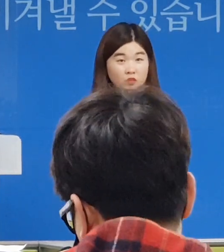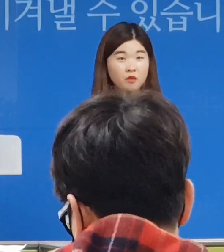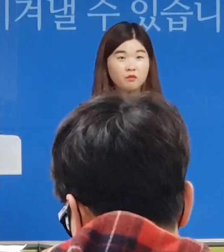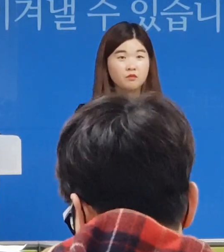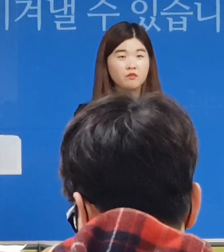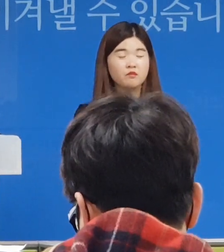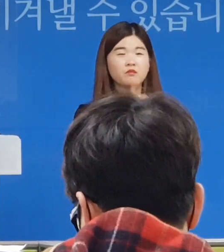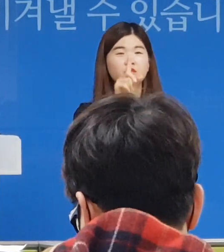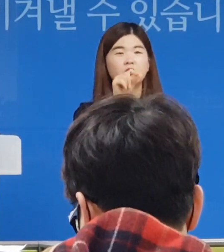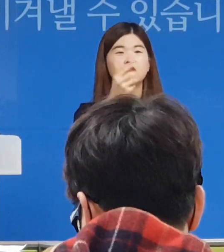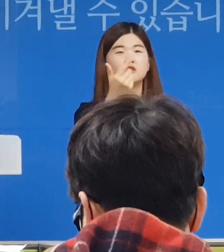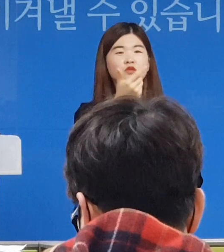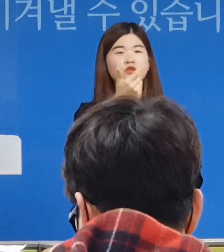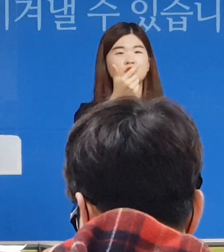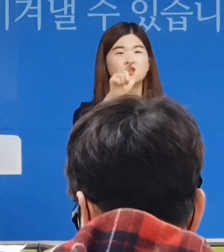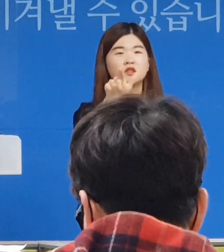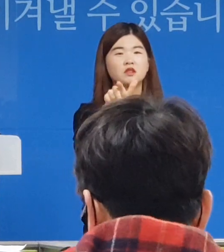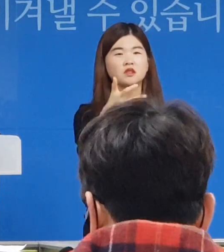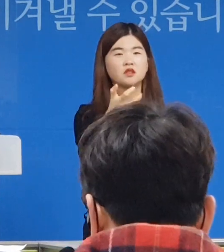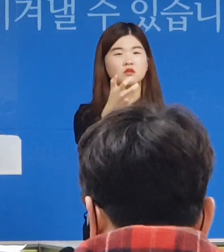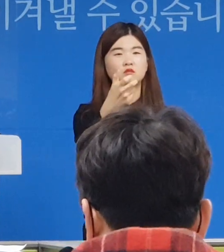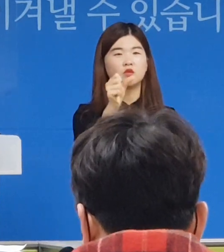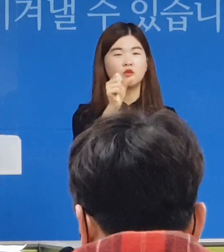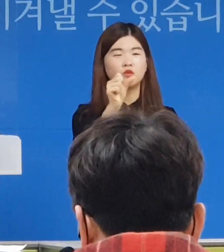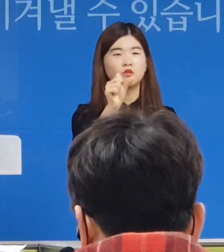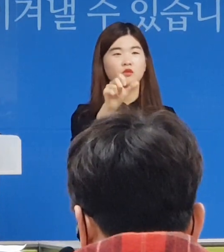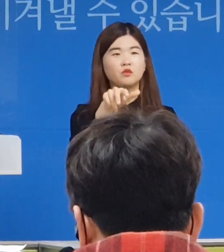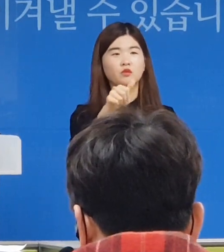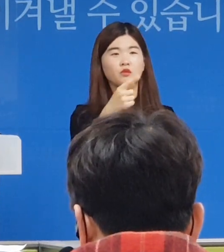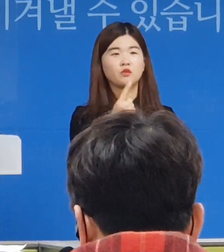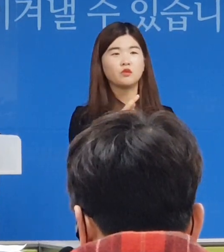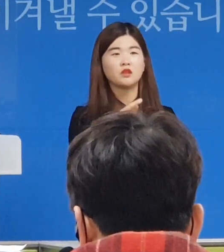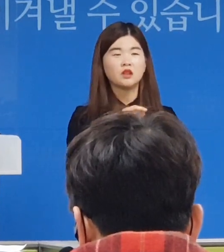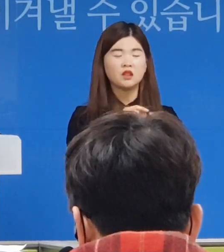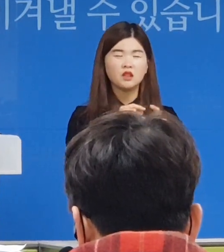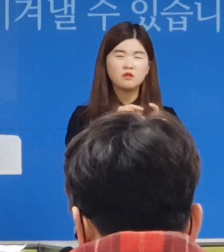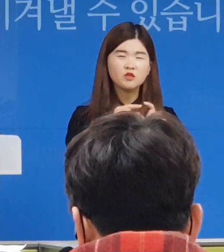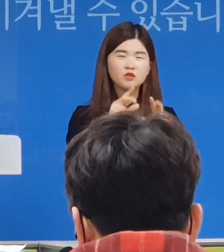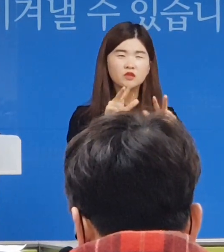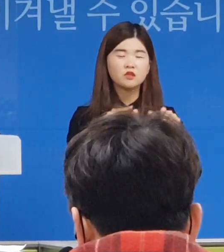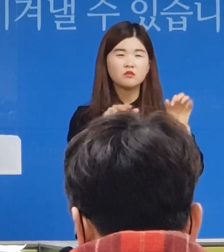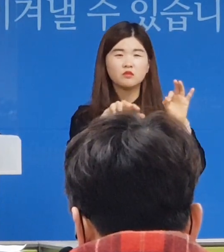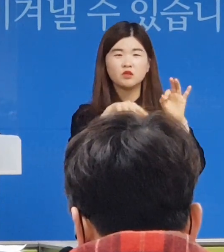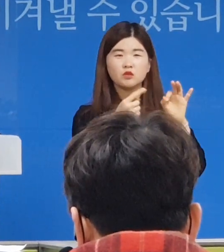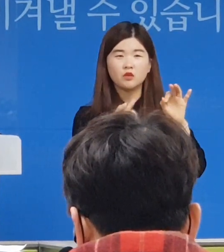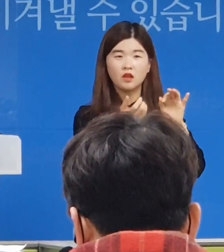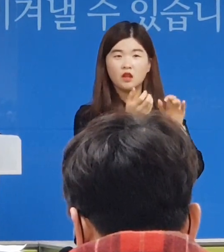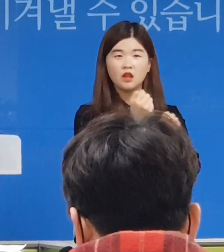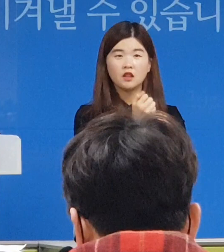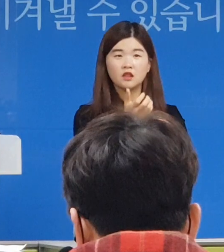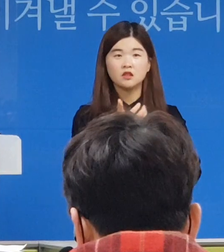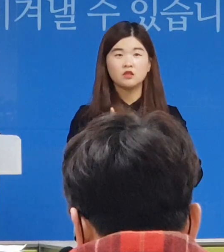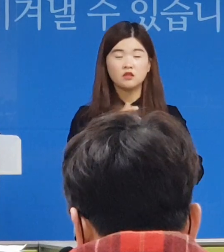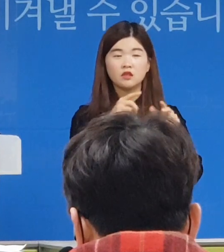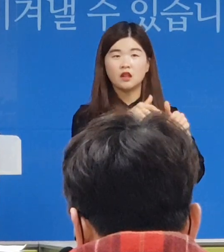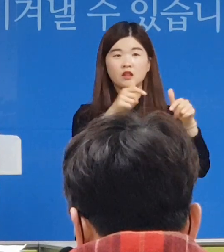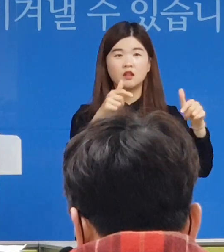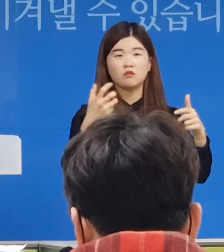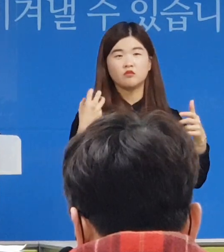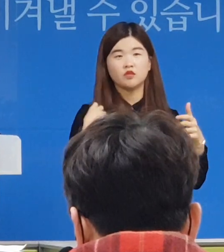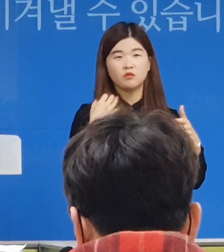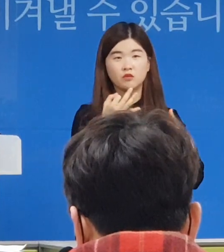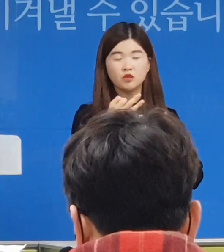제 16,675 2호 초중등교육법 일부 개정 법률 10조 2 시행 전에 각각 부담하던